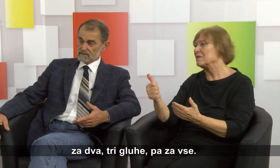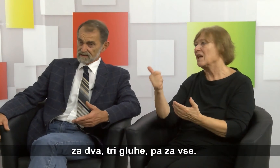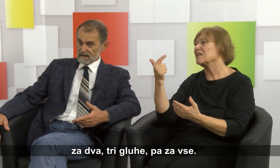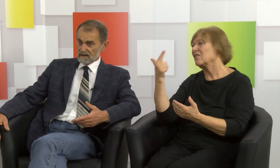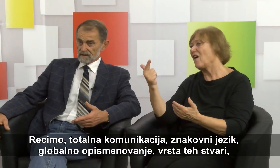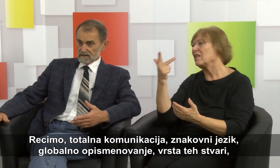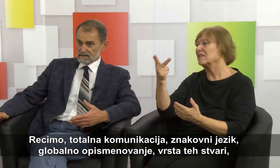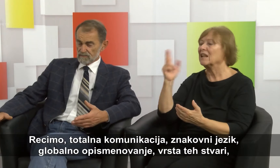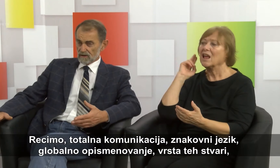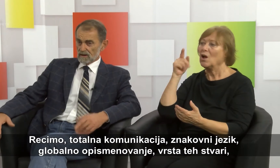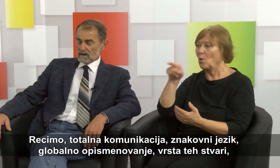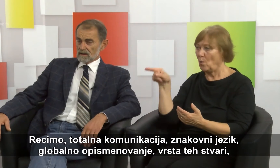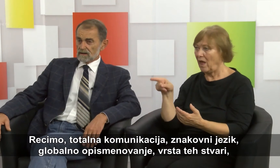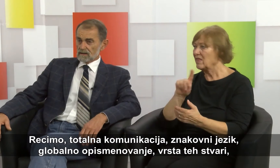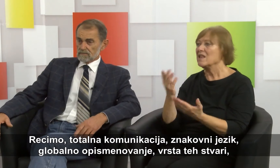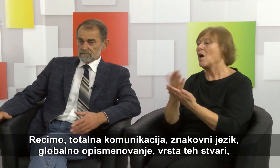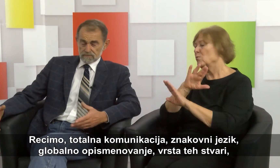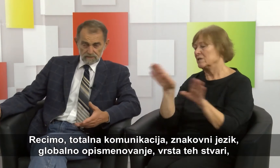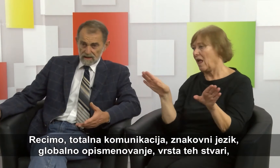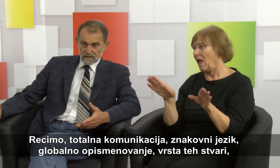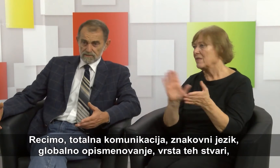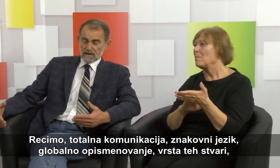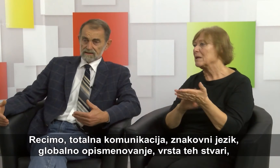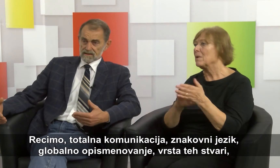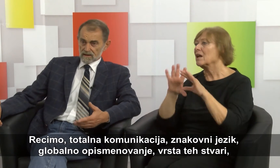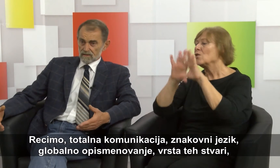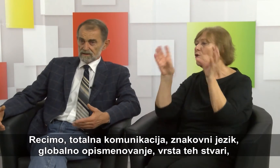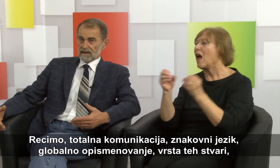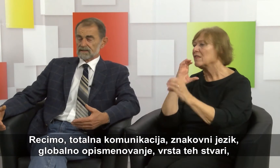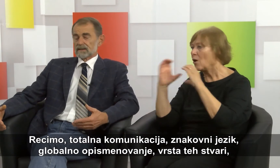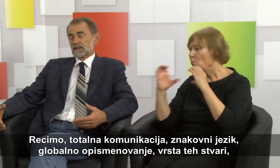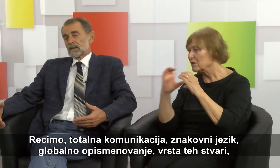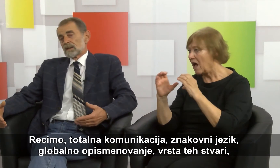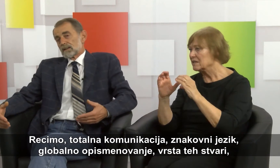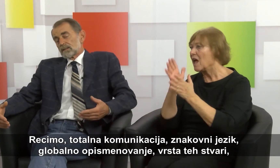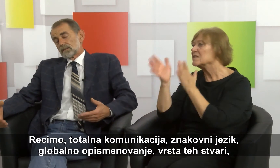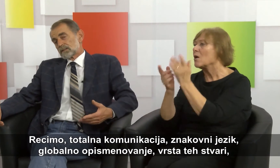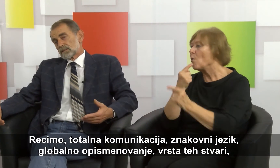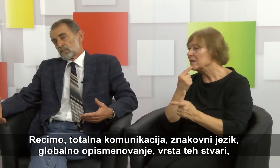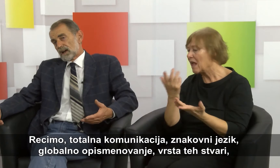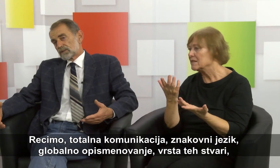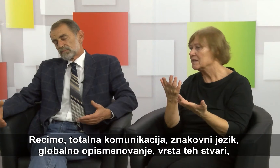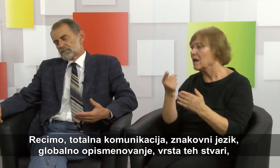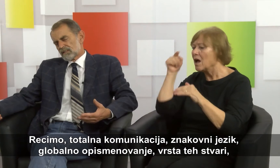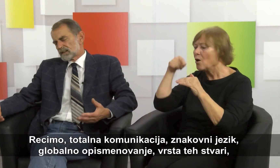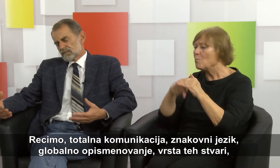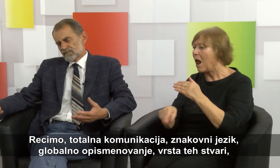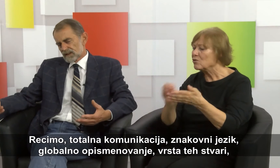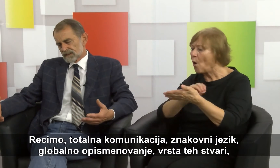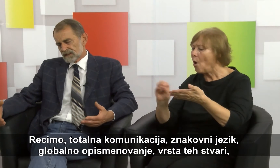vse. Recimo, totalna komunikacija, znakovni jezik, globalno opismenjevanje, vrsta teh